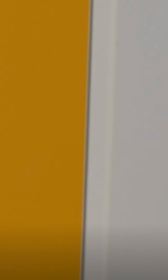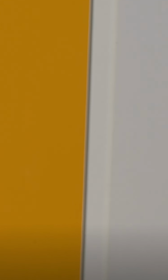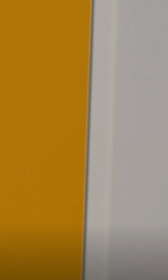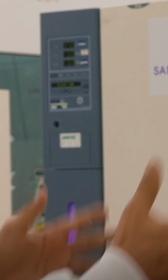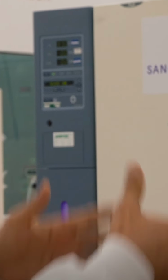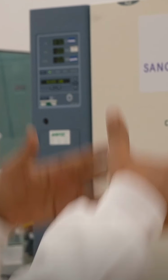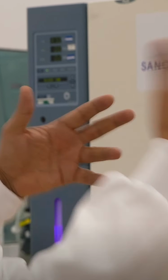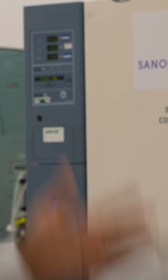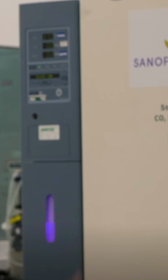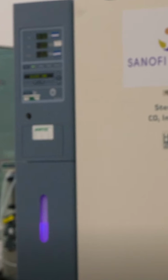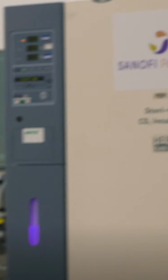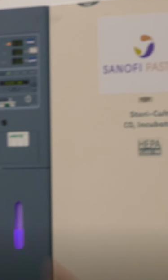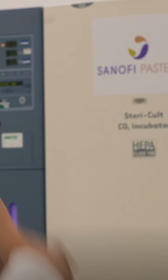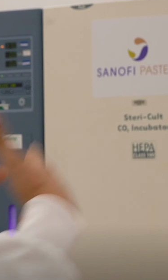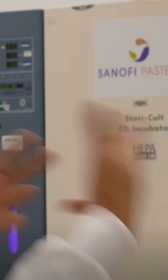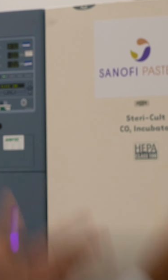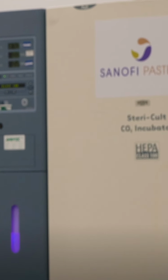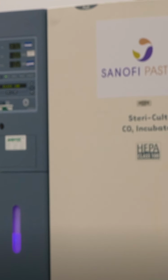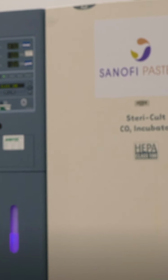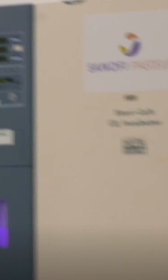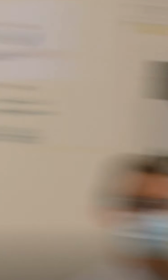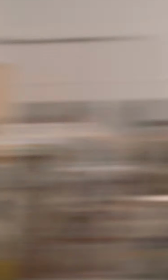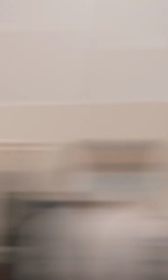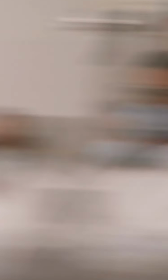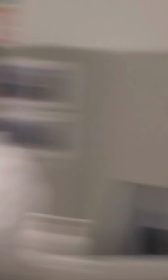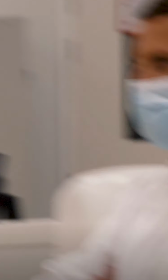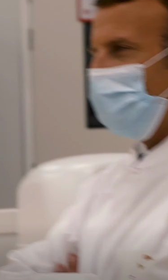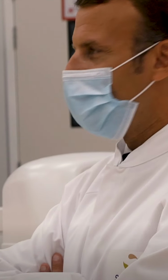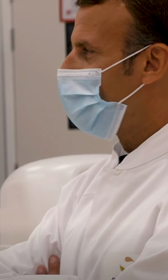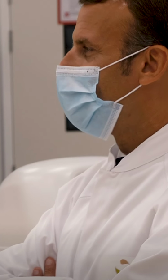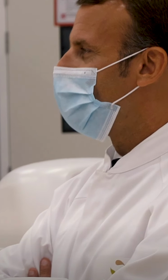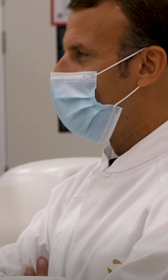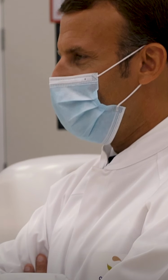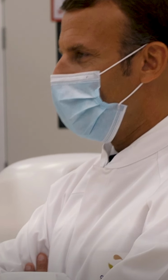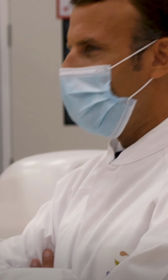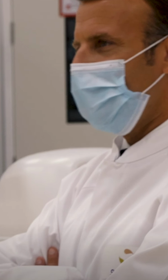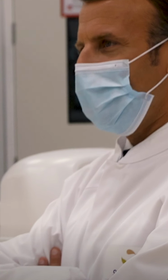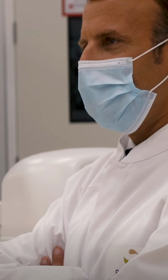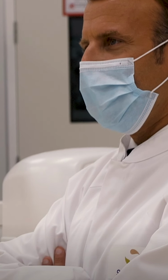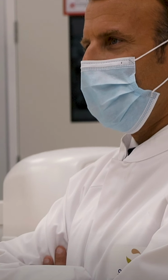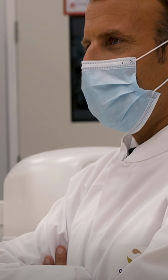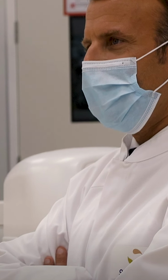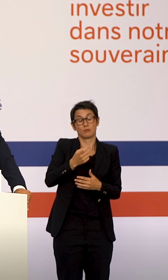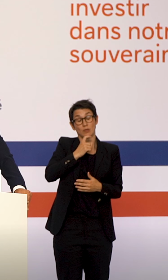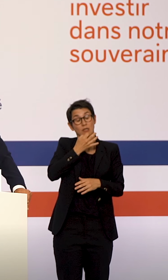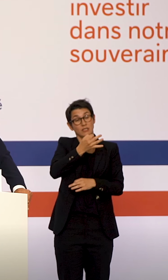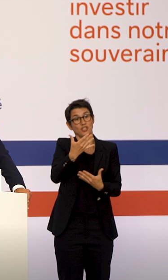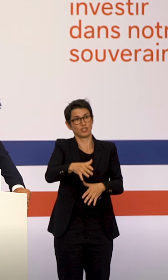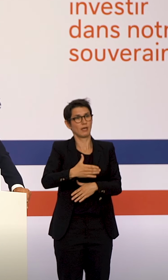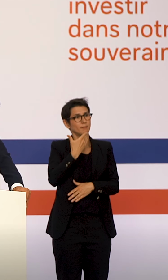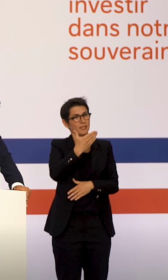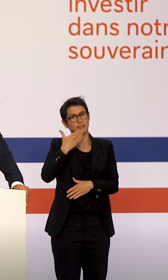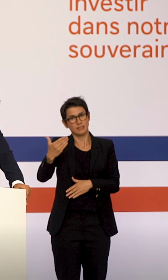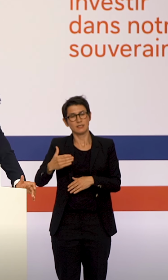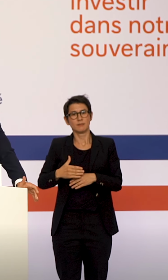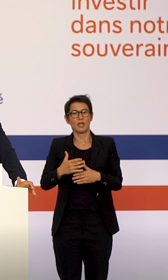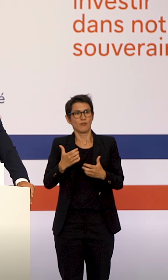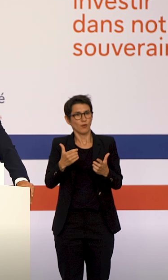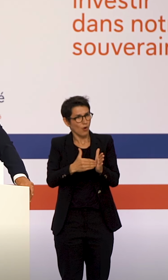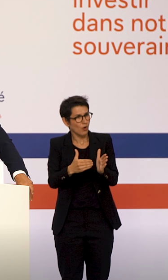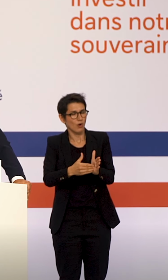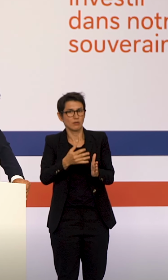de notre pleine souveraineté sanitaire et industrielle. La volonté annoncée il y a deux jours